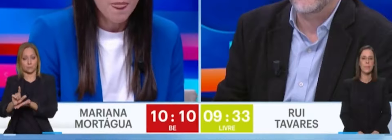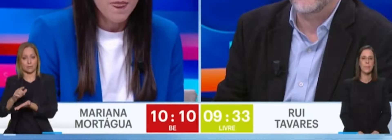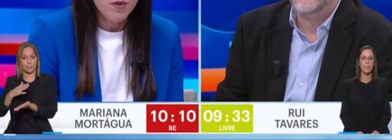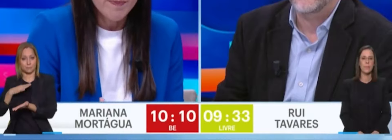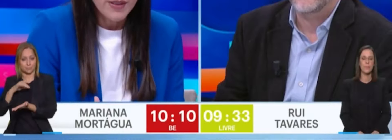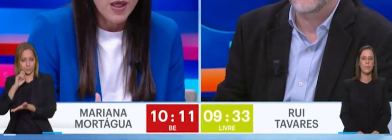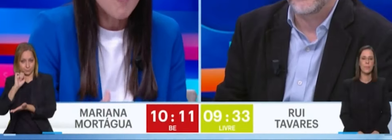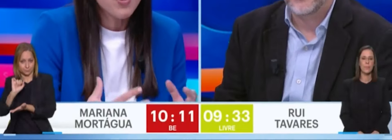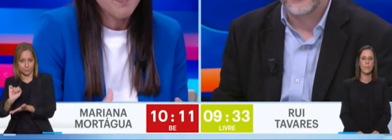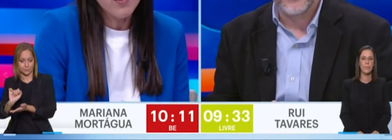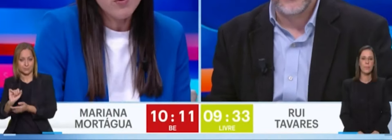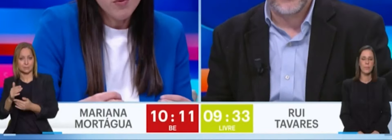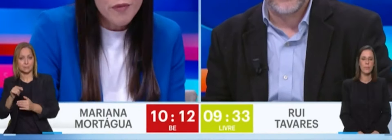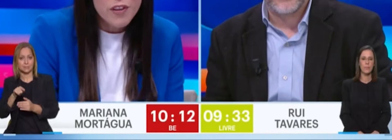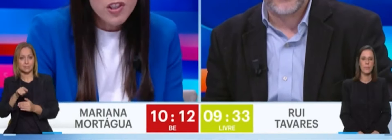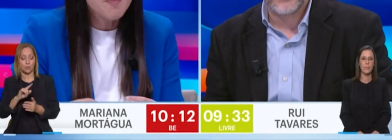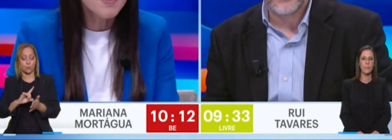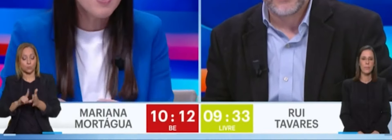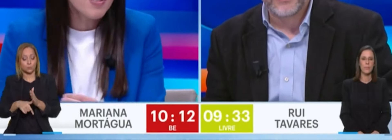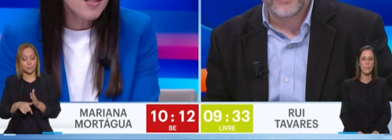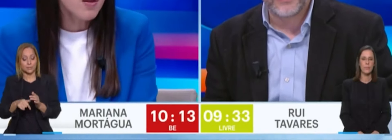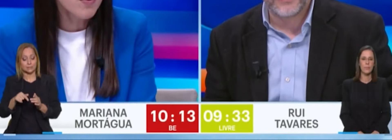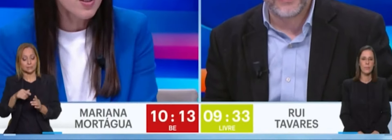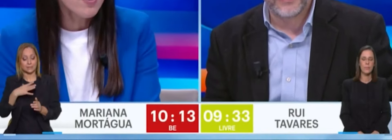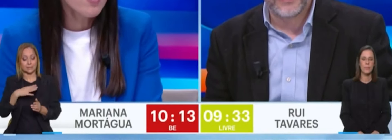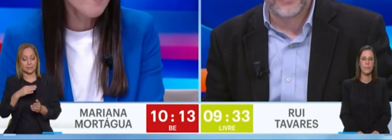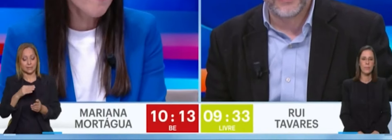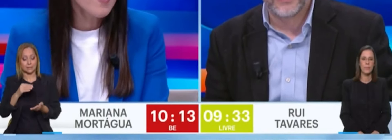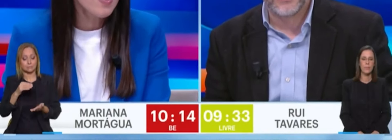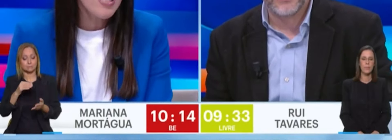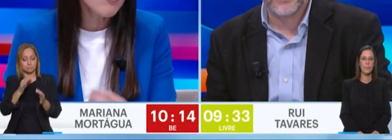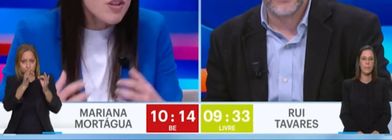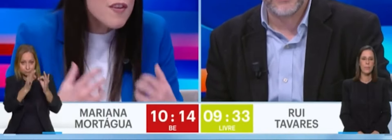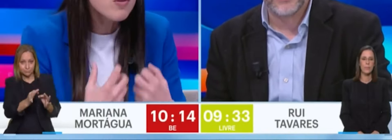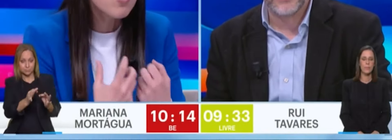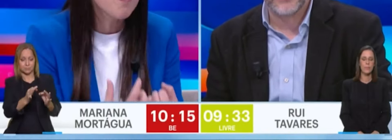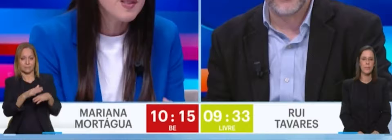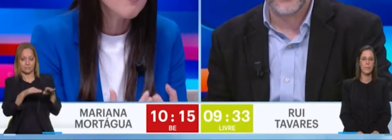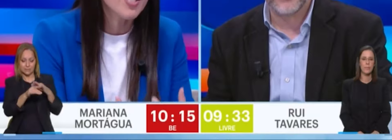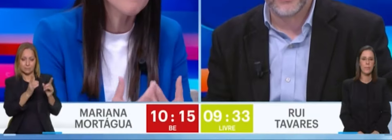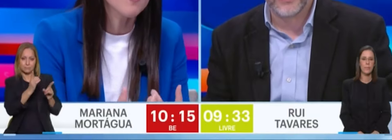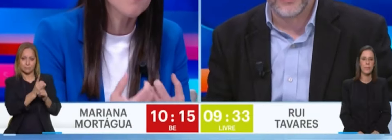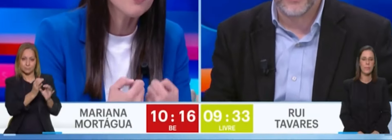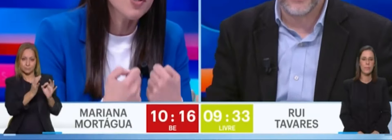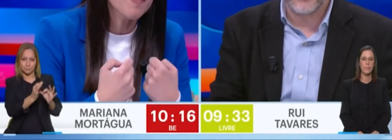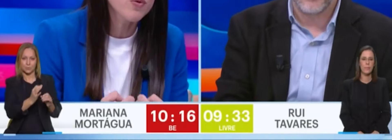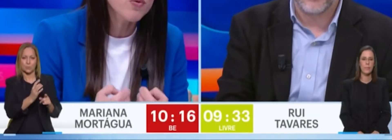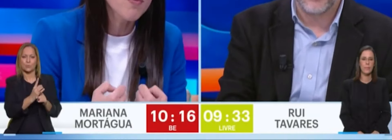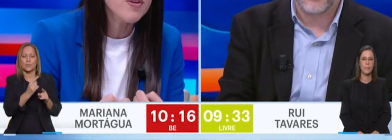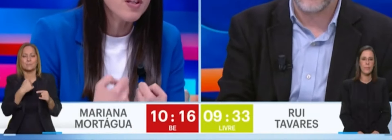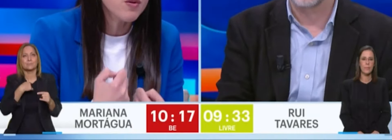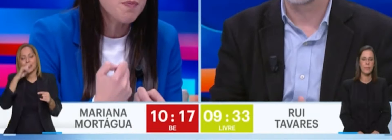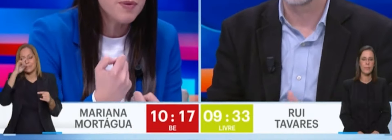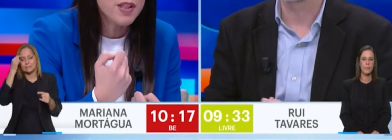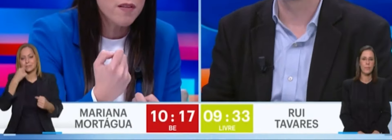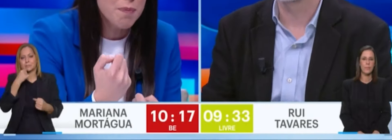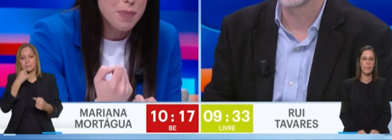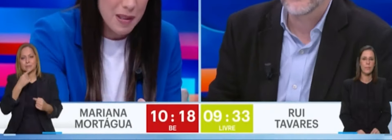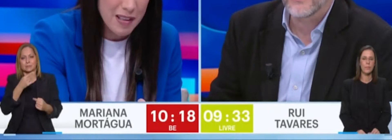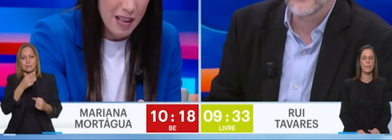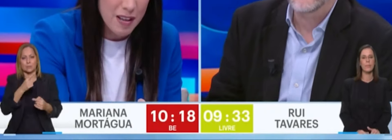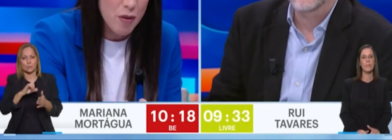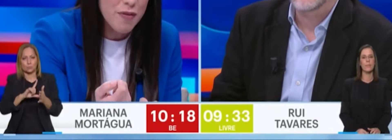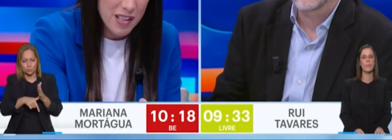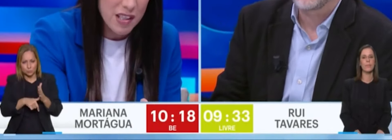mas é um projeto piloto com vista à implementação e acho difícil de compreender porque é que se faz um projeto piloto de uma coisa que não se pretende